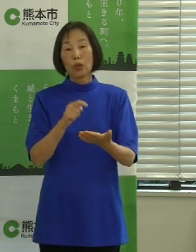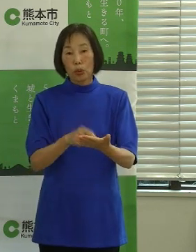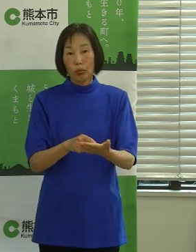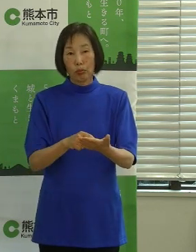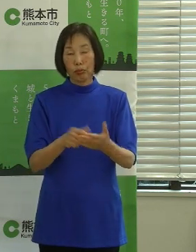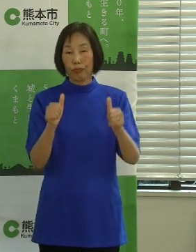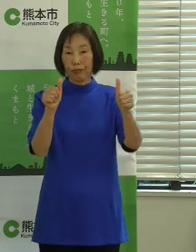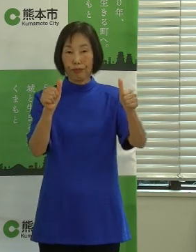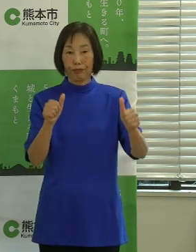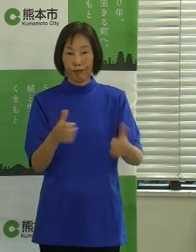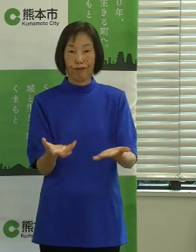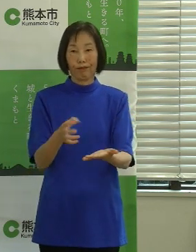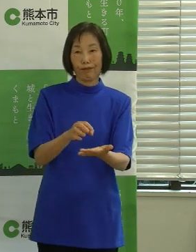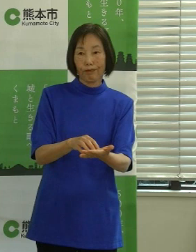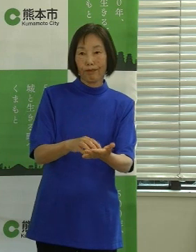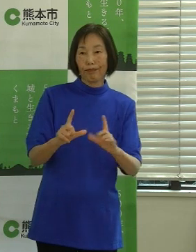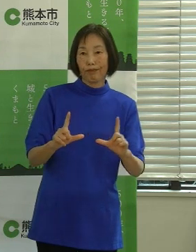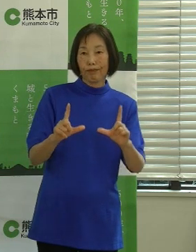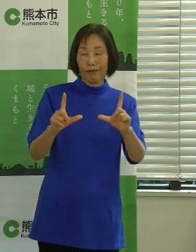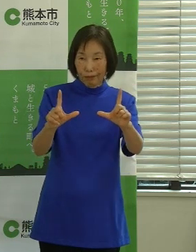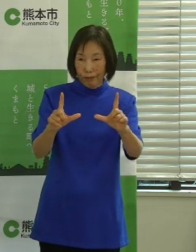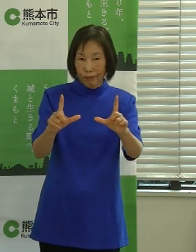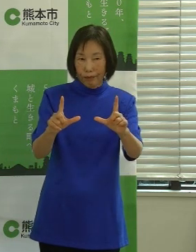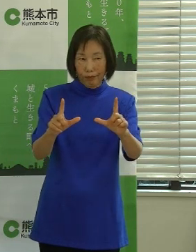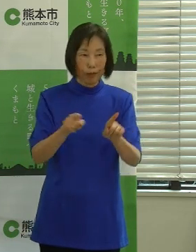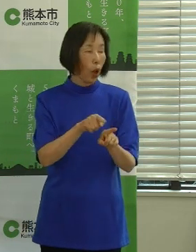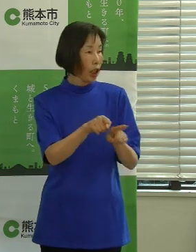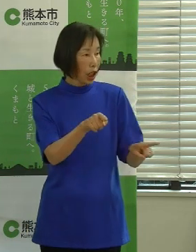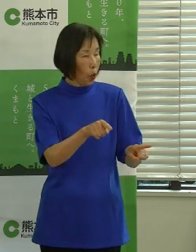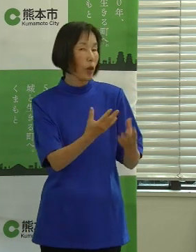ようにということで、指示をさせていただいておりますので、